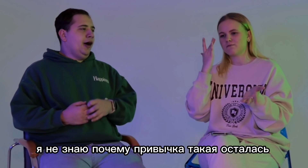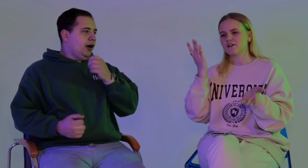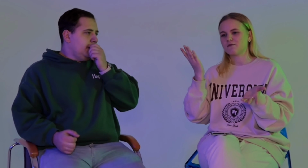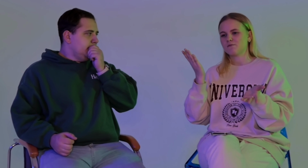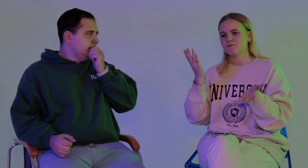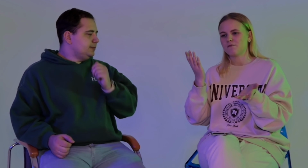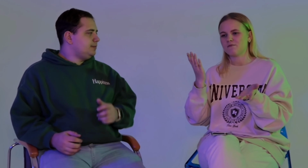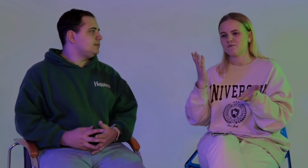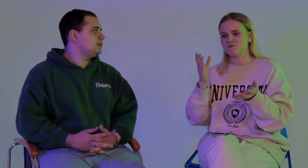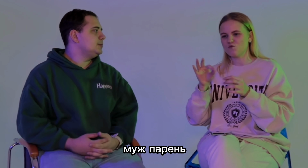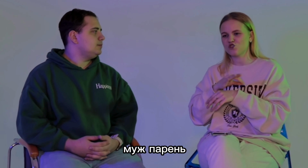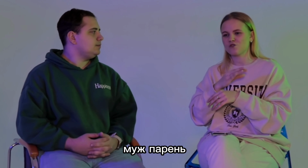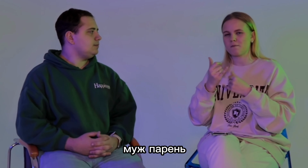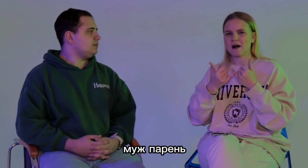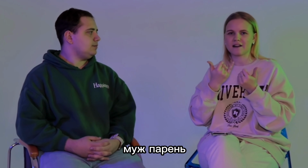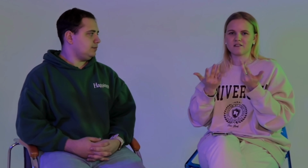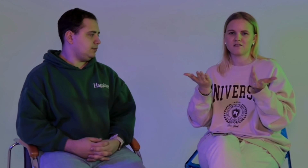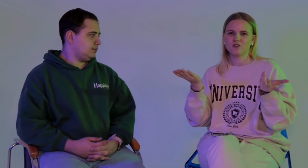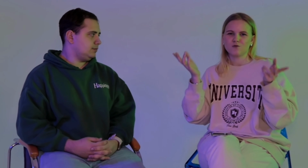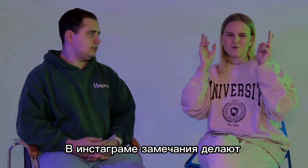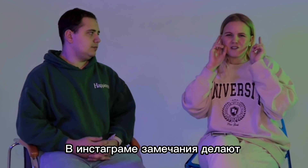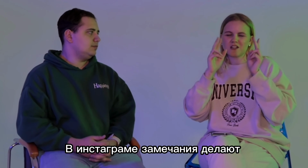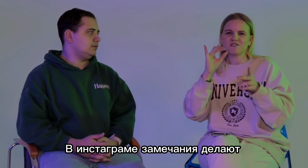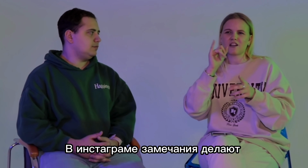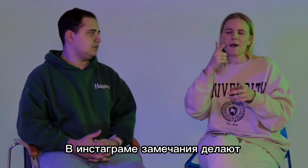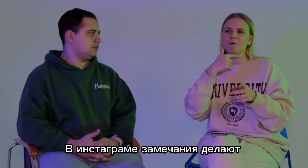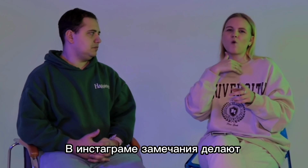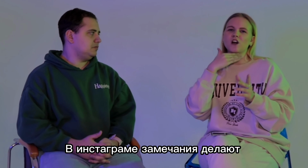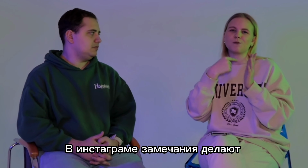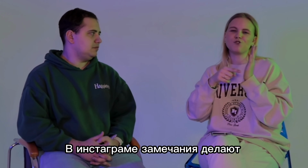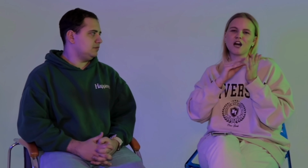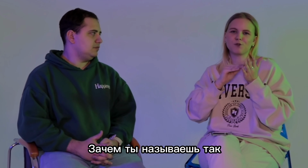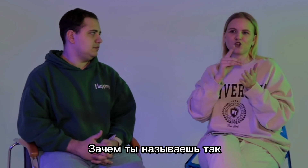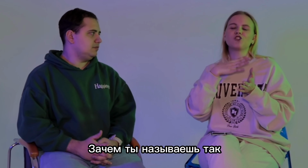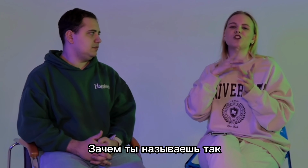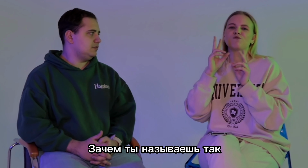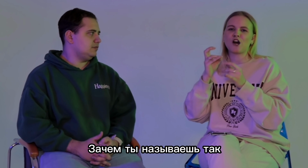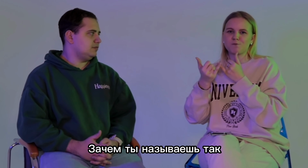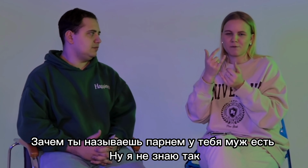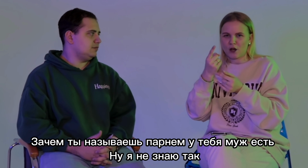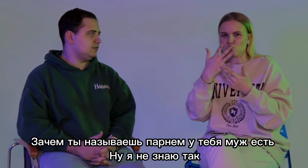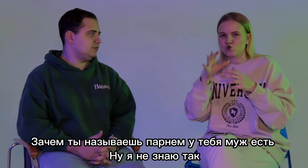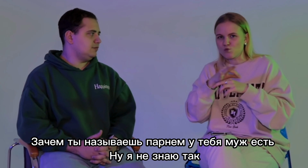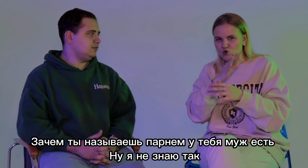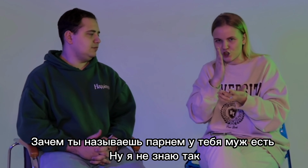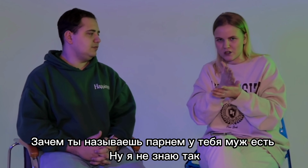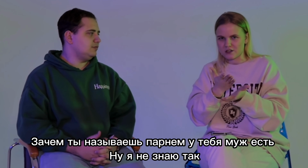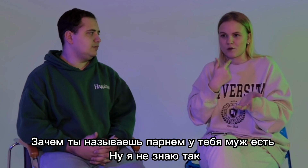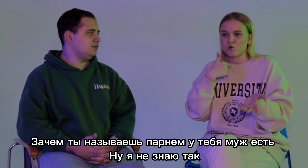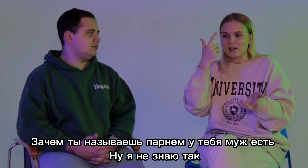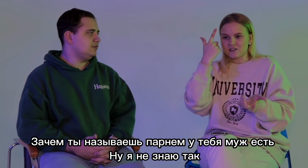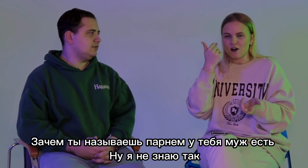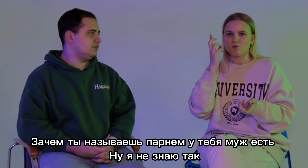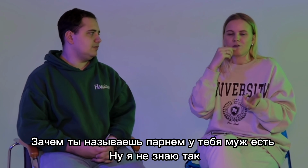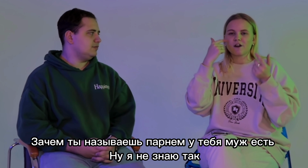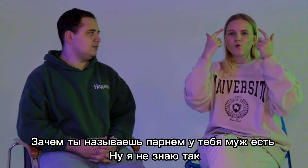типа, муж, парень. Мы на Инстаграме много замечали, что это называется, что я уже муж. Я знаю, он для меня в